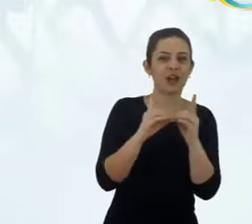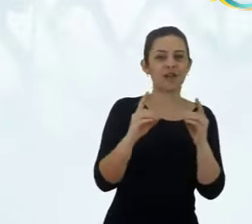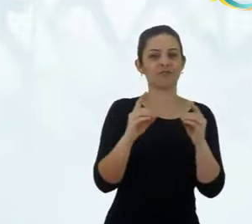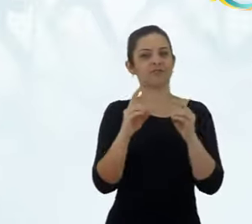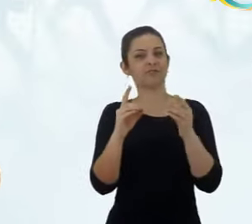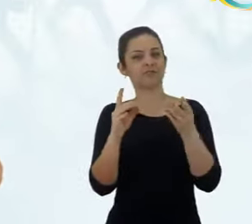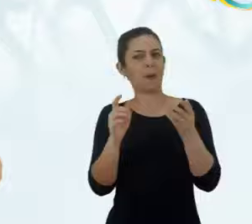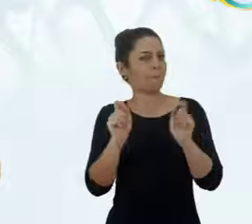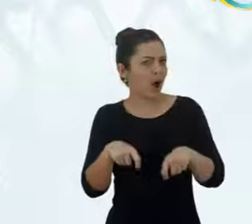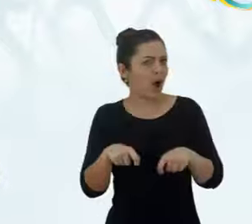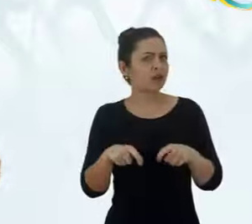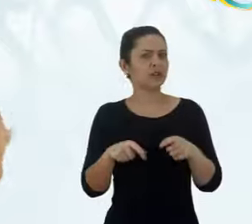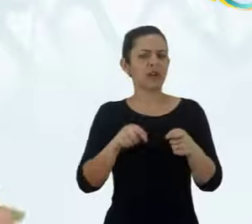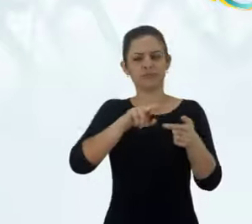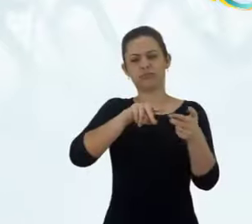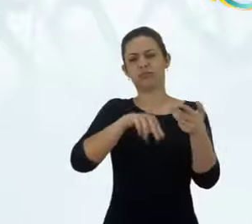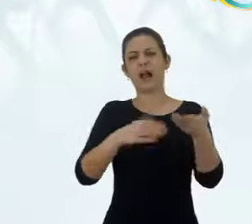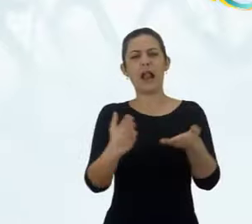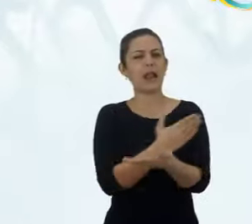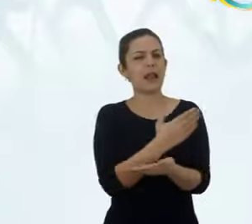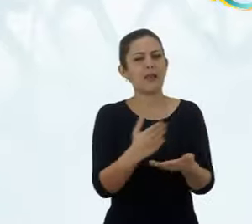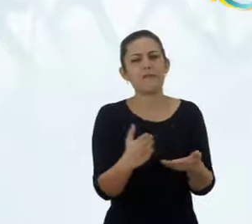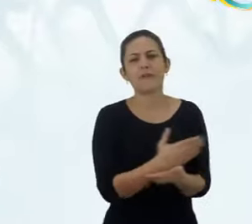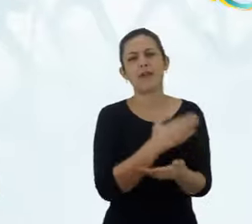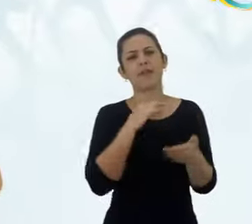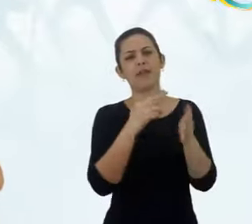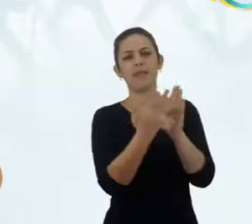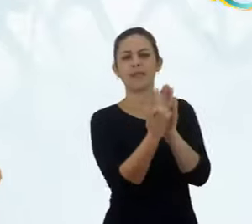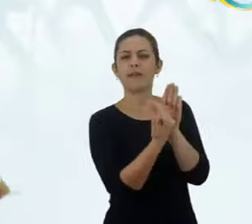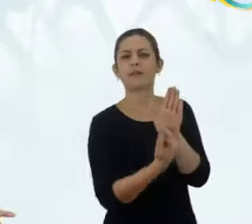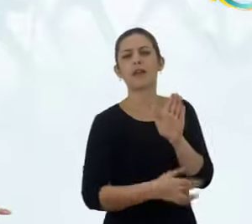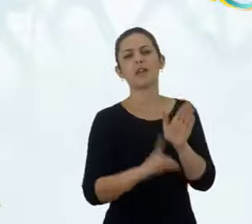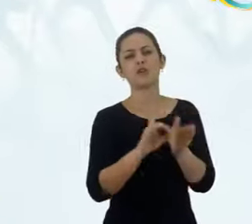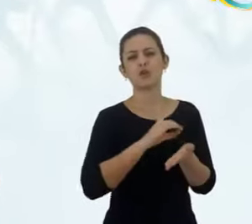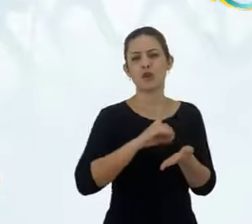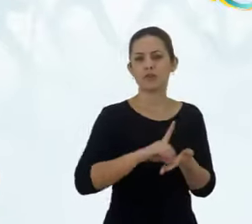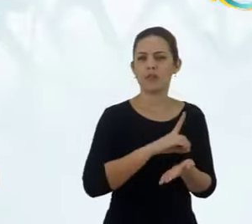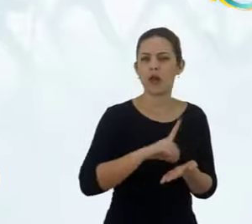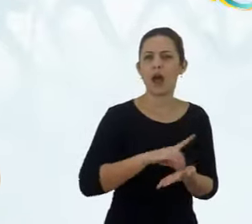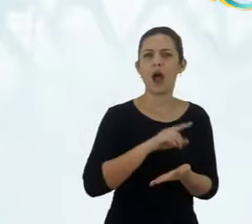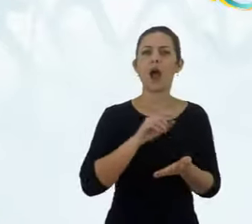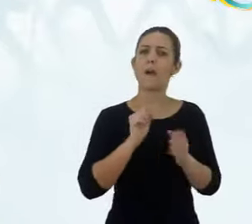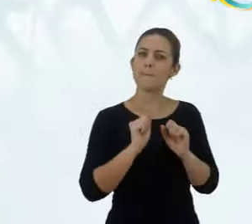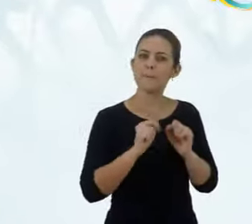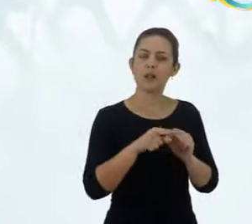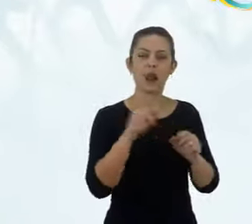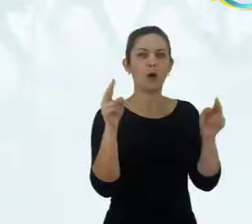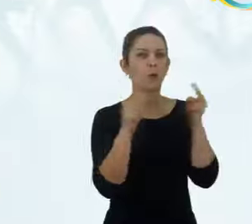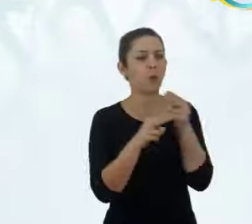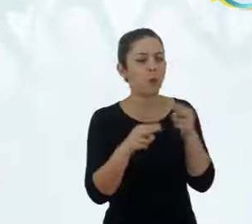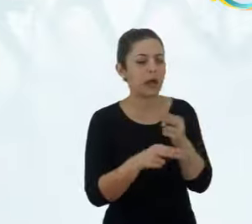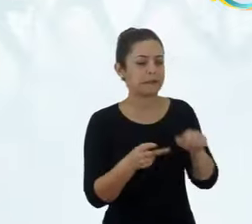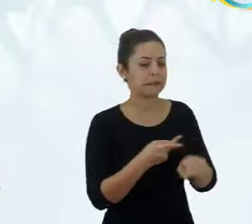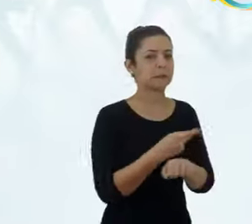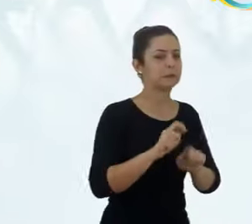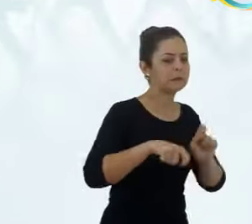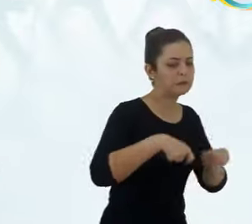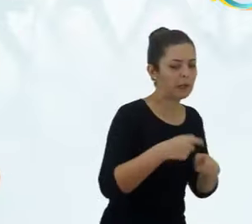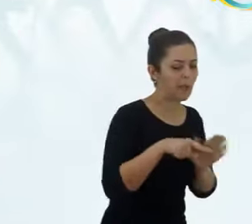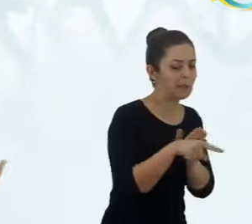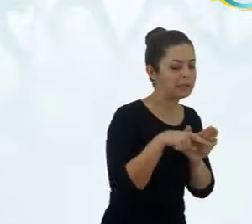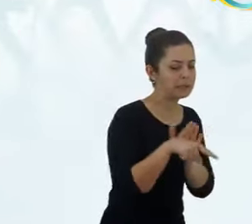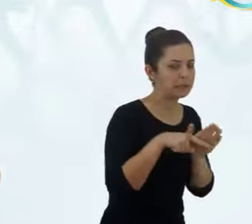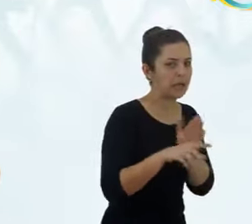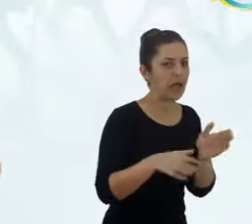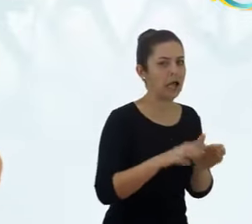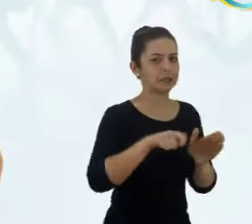Eu posso. Existem infinitos livros hoje com dicionários que você pode ali numa urgência estar procurando